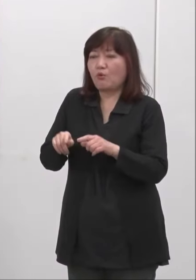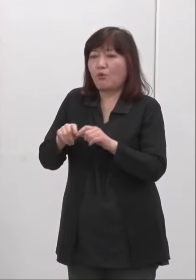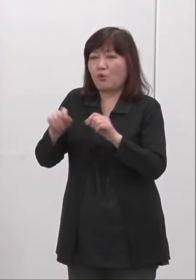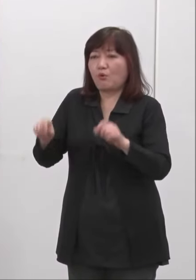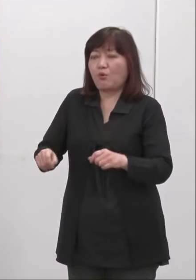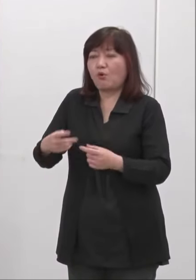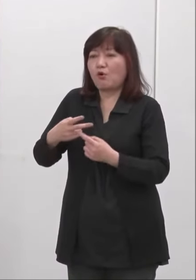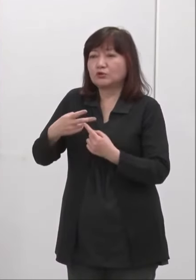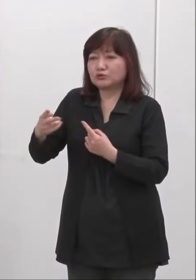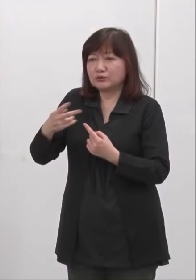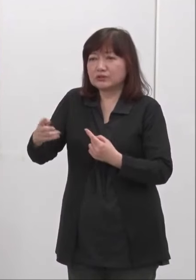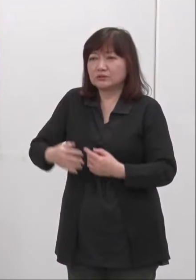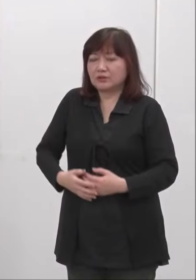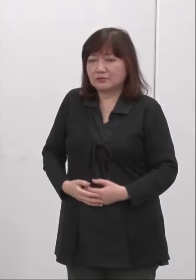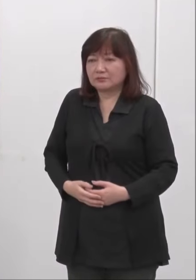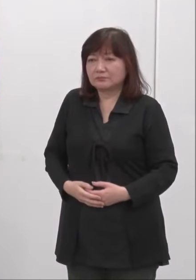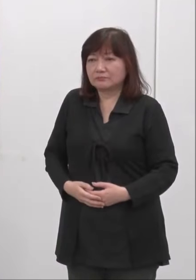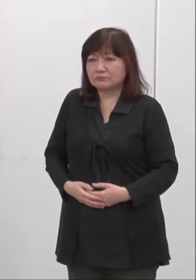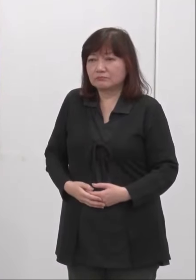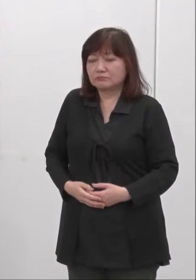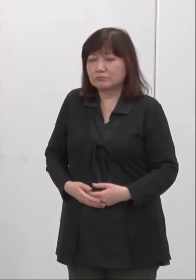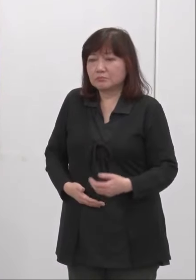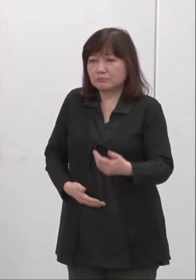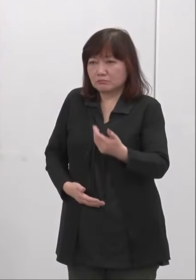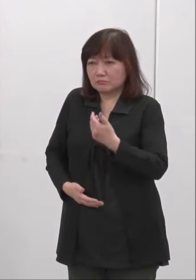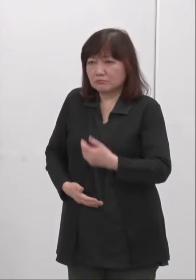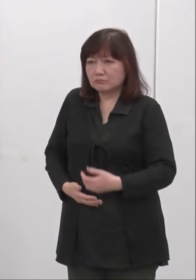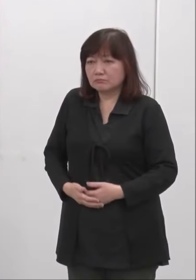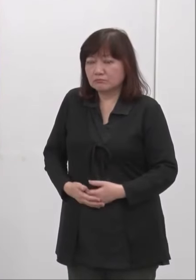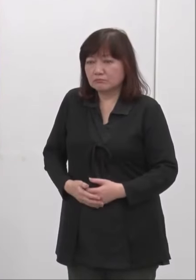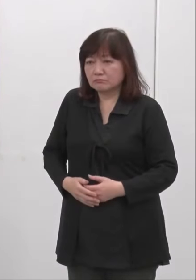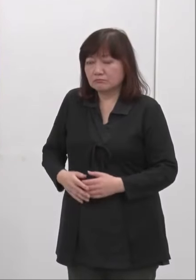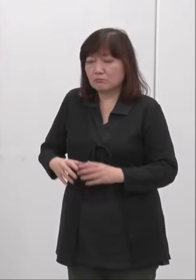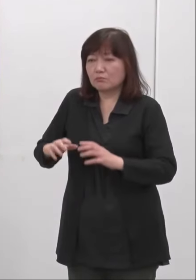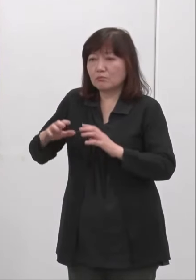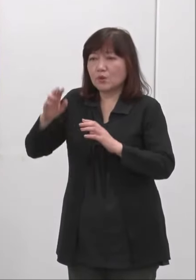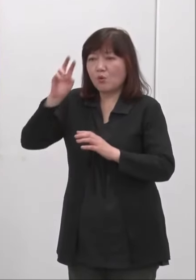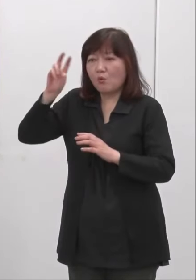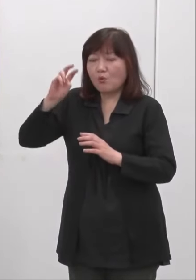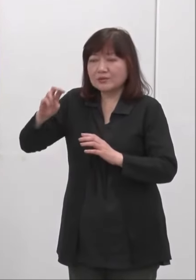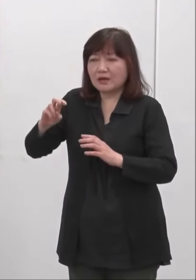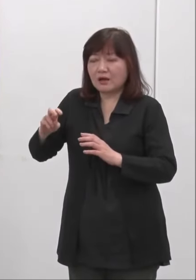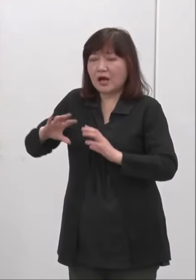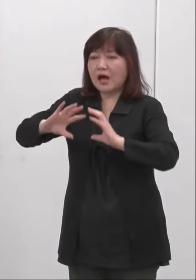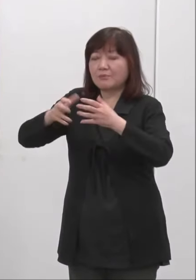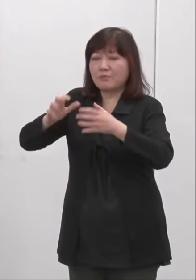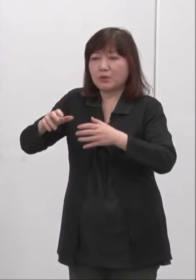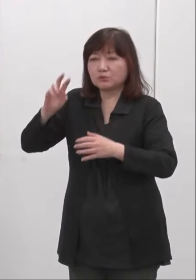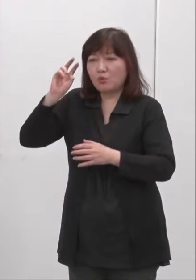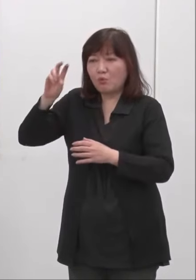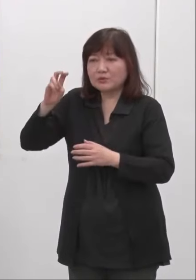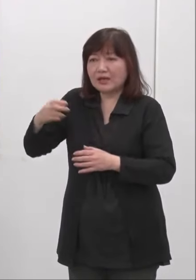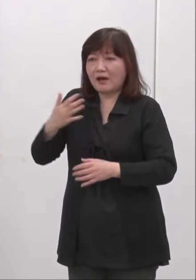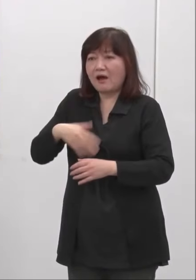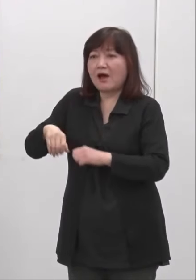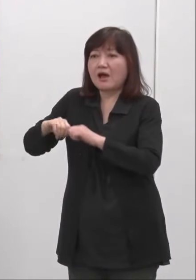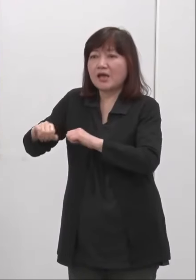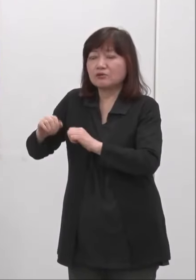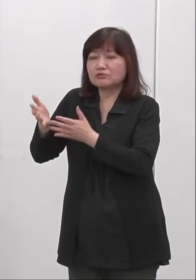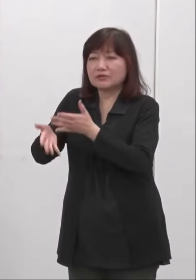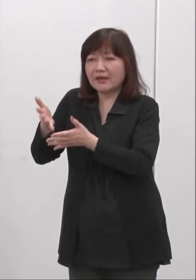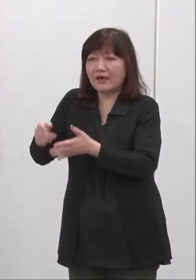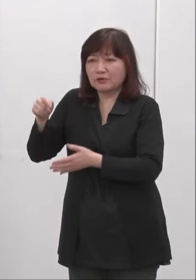共同通信の鶴留です。先ほど万博の大阪ヘルスケアパビリオンについてなんですけれども、私もちょっと建物